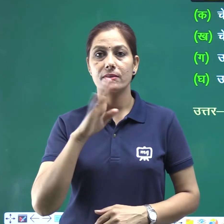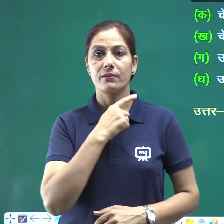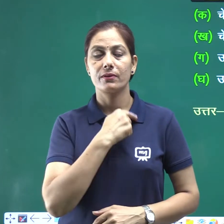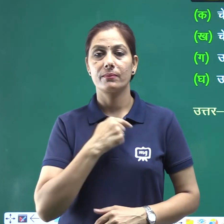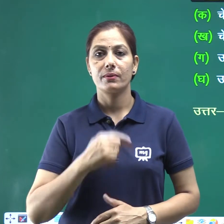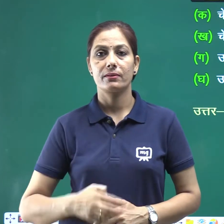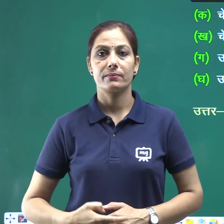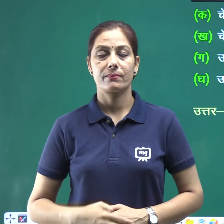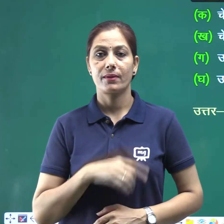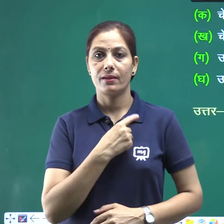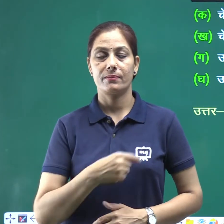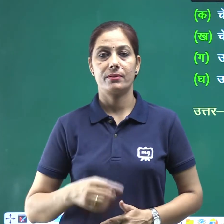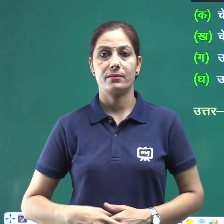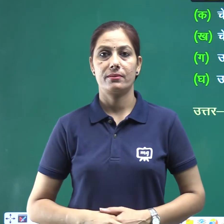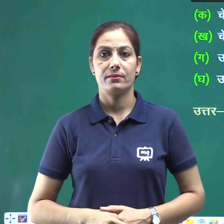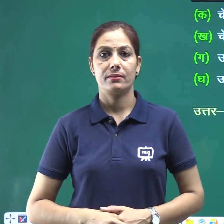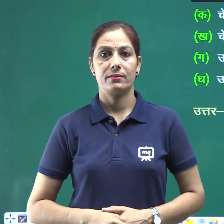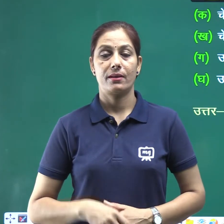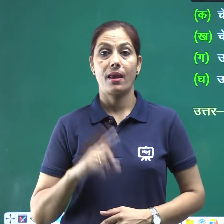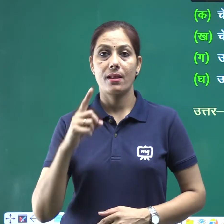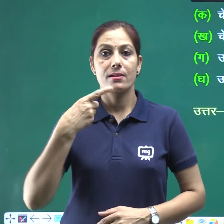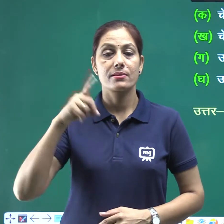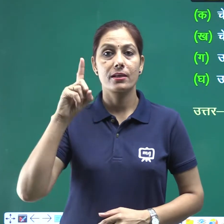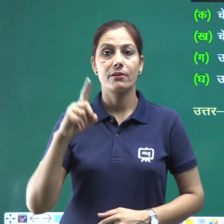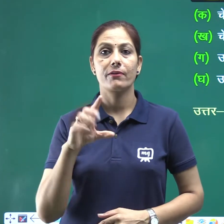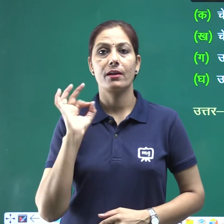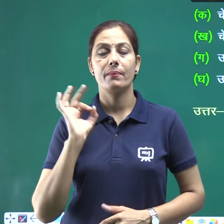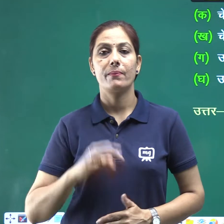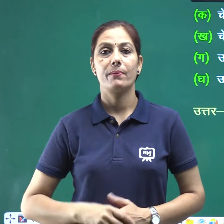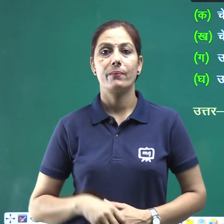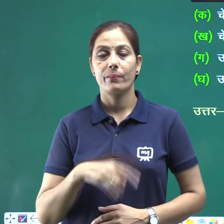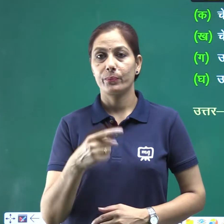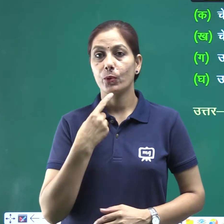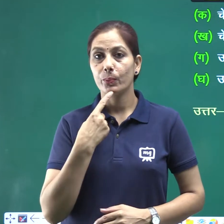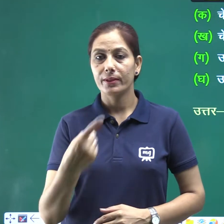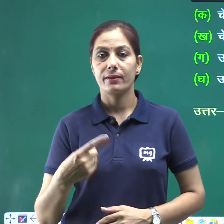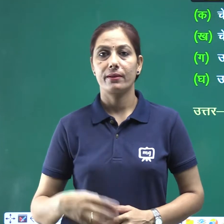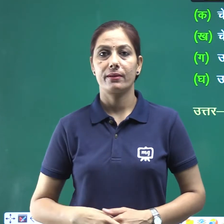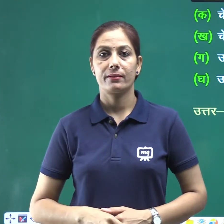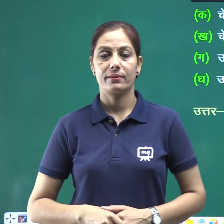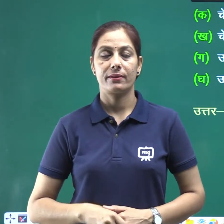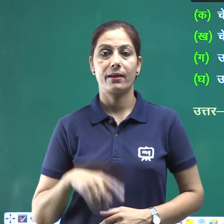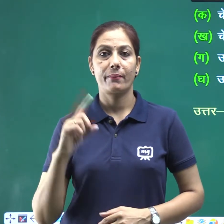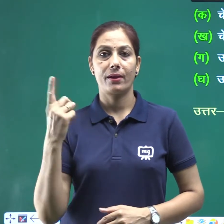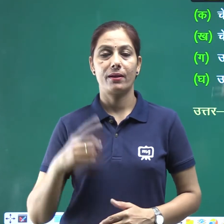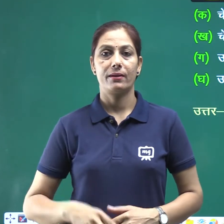है, जिनमें से एक सही विकल्प आपको बताना है।